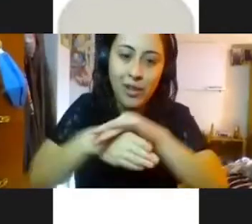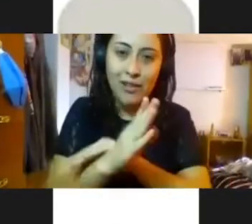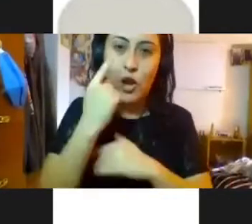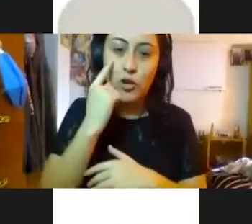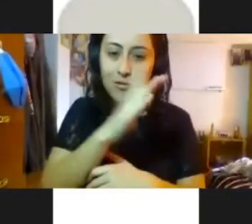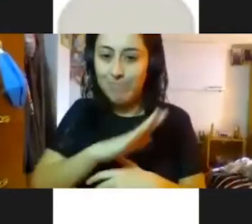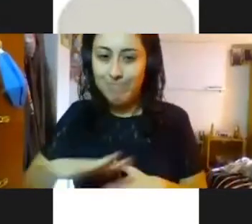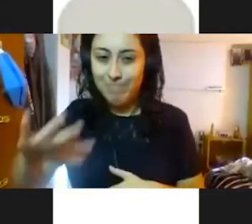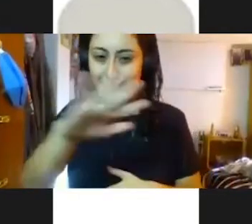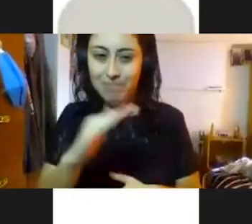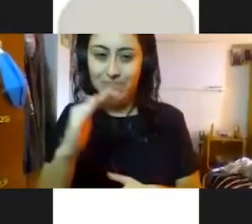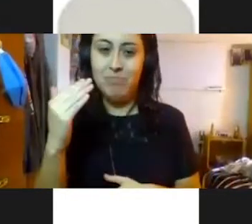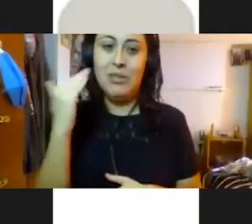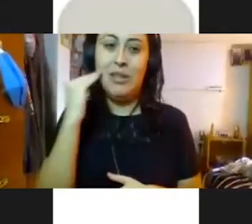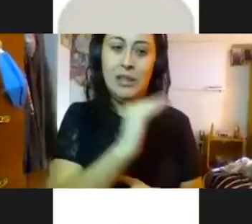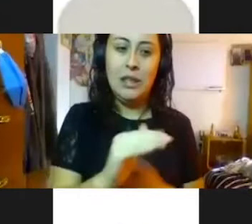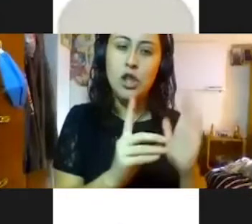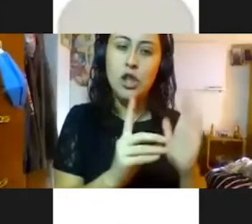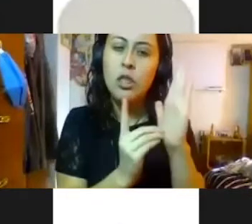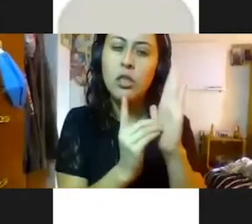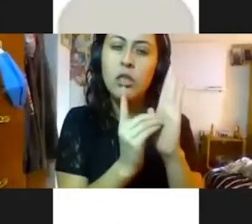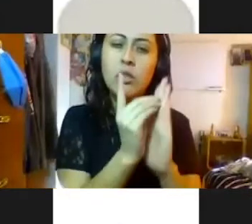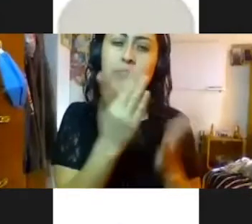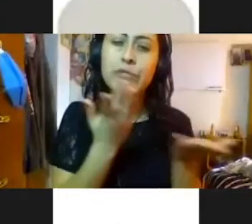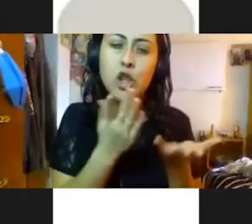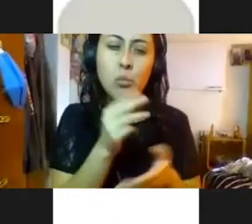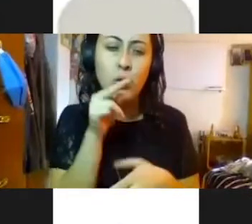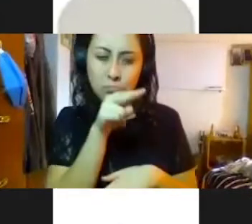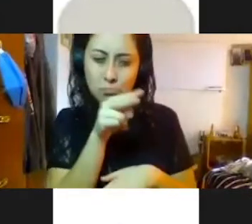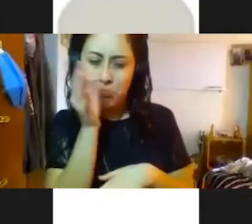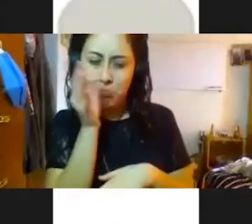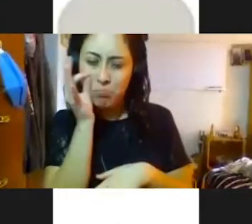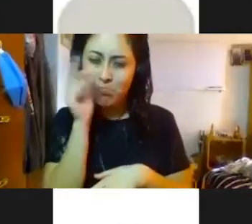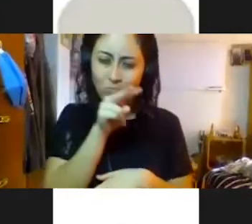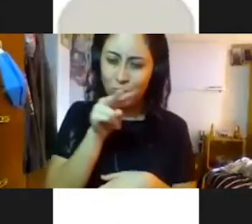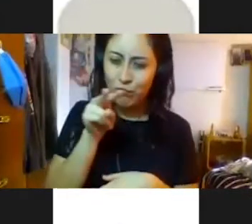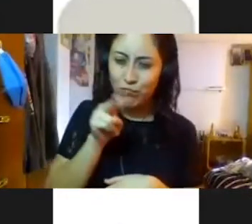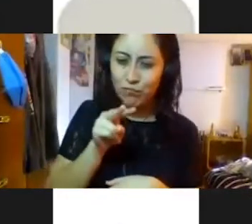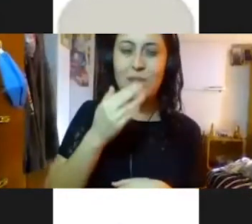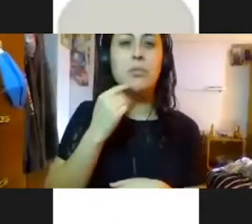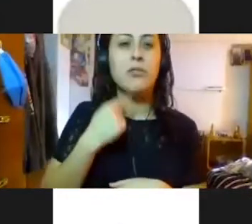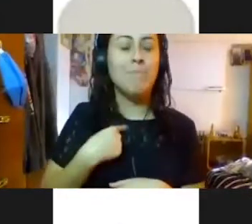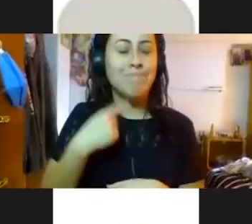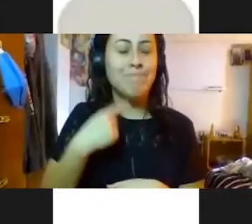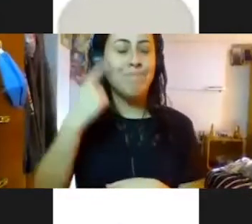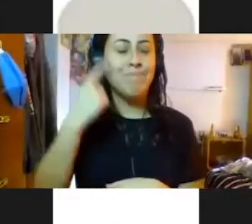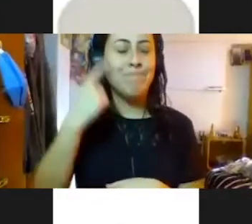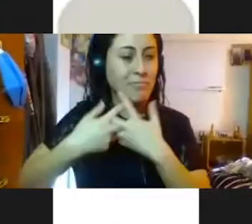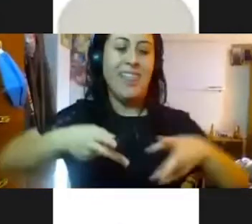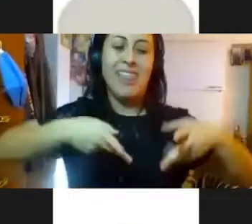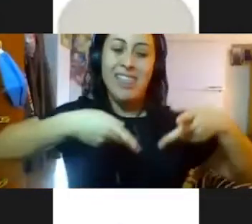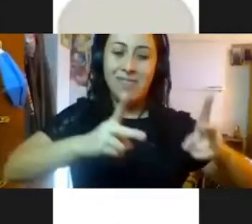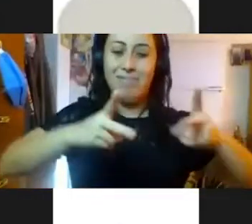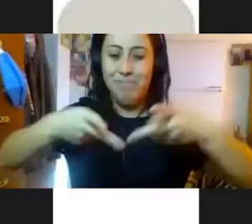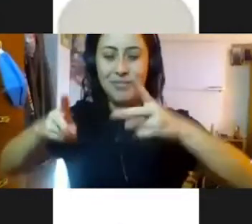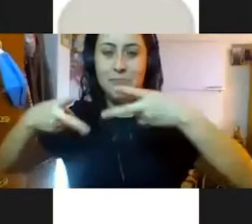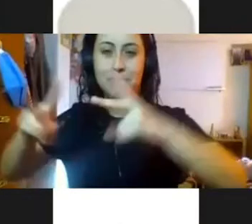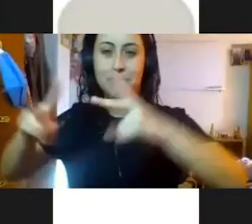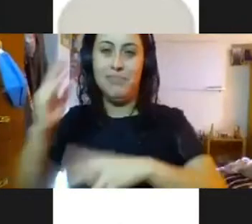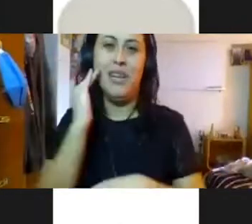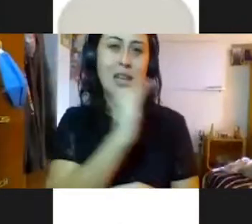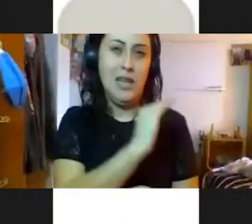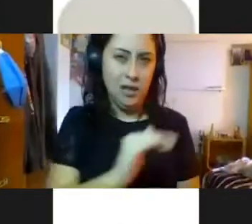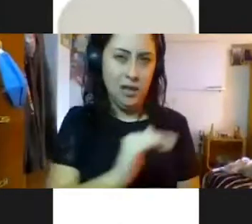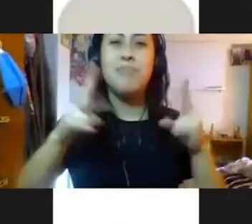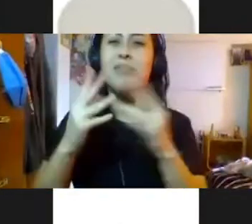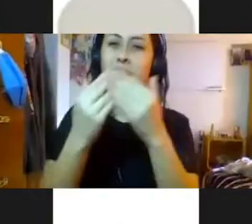del desarrollo de la primera infancia, hacer mucho más énfasis al derecho de los niños y las niñas a estudiar, por ejemplo, y